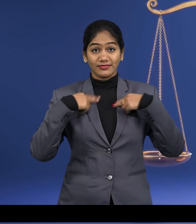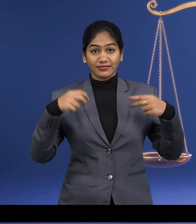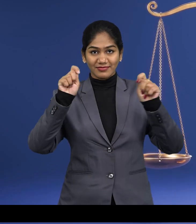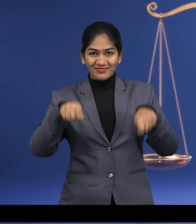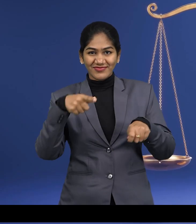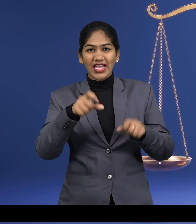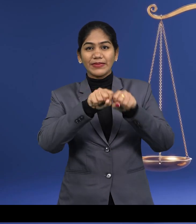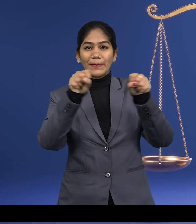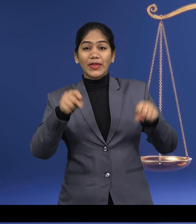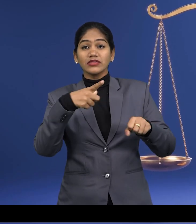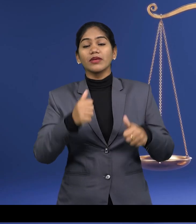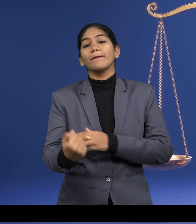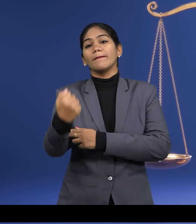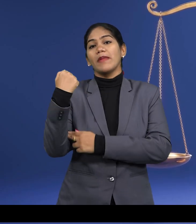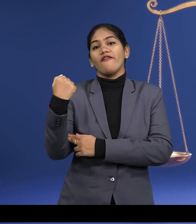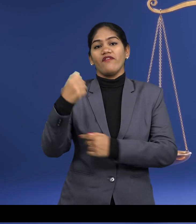న్యాయ అధికారులు